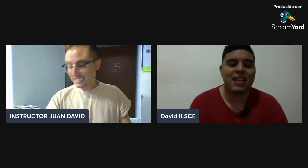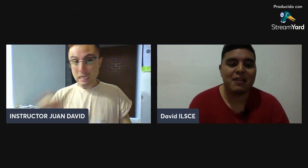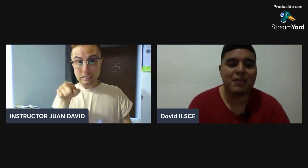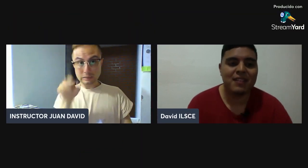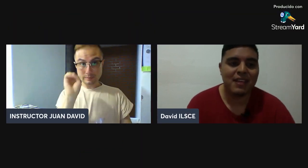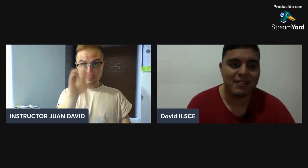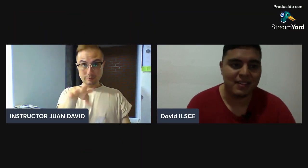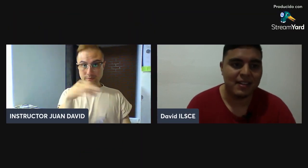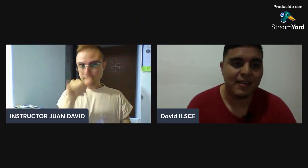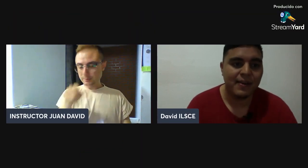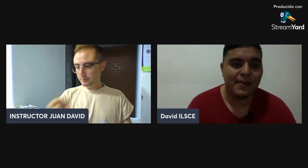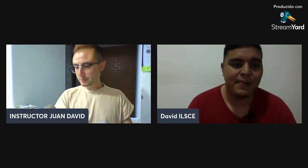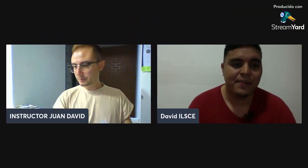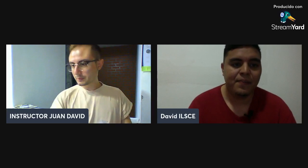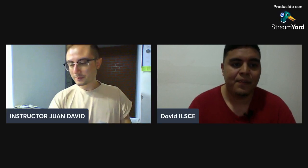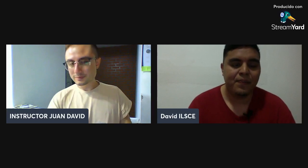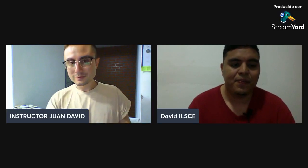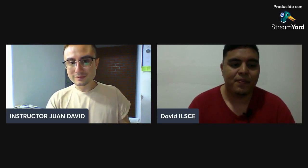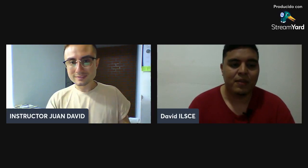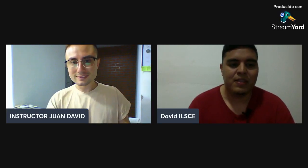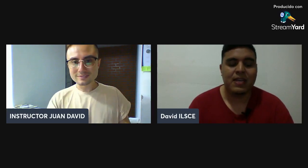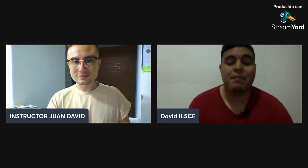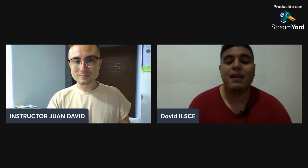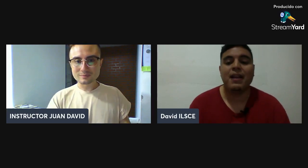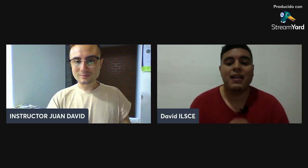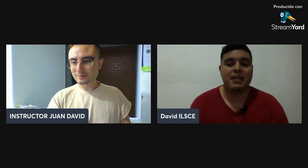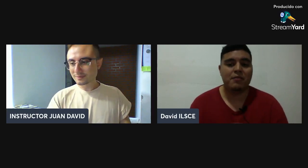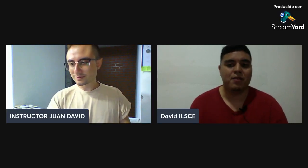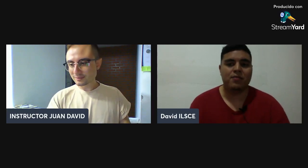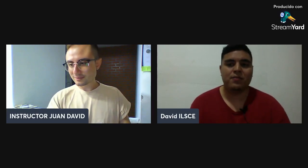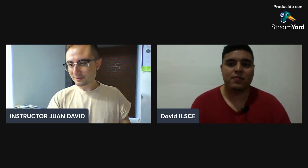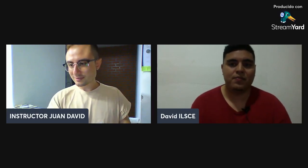más ingresan. Ya envié el link de nuevo.